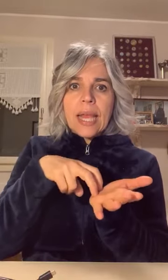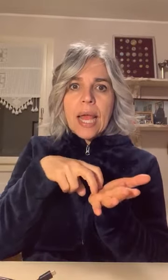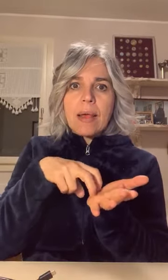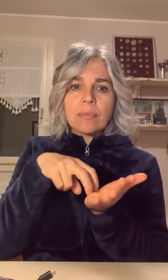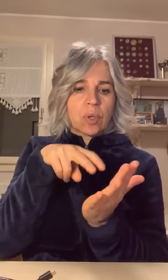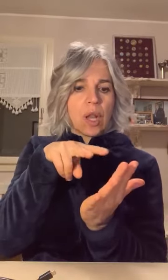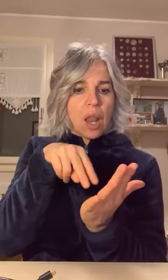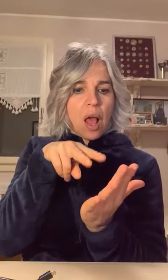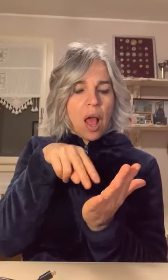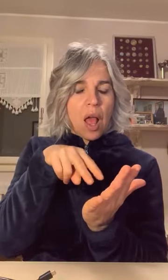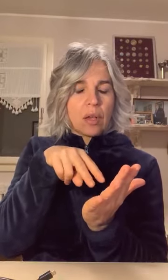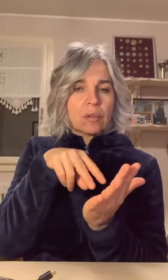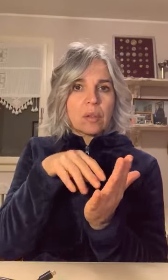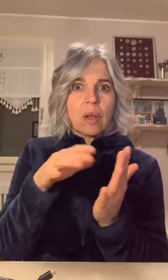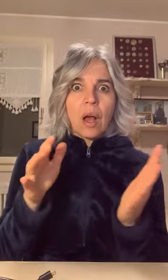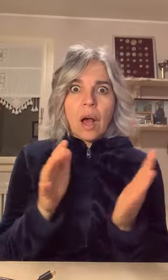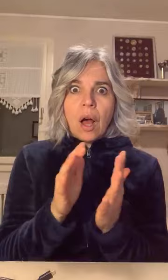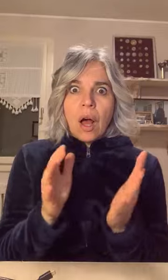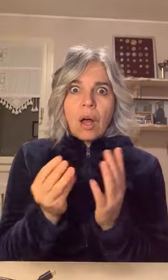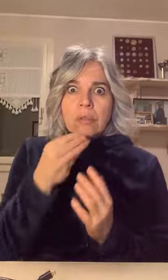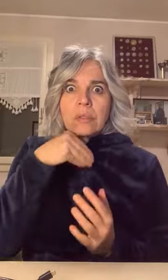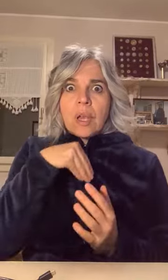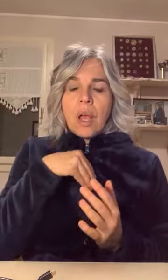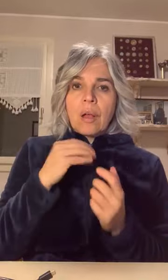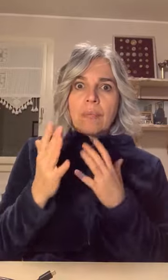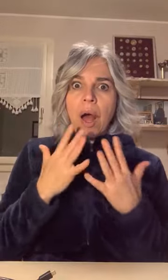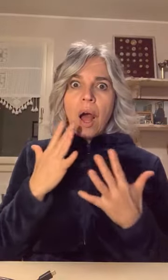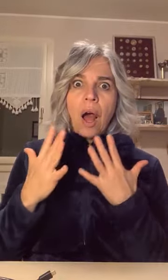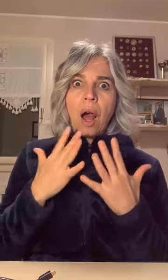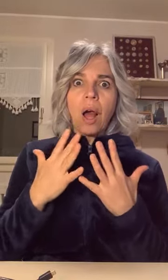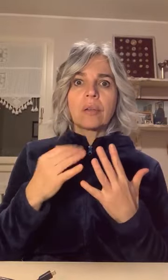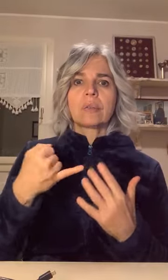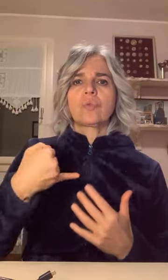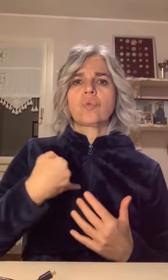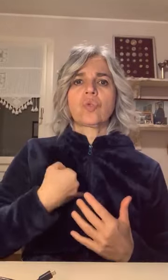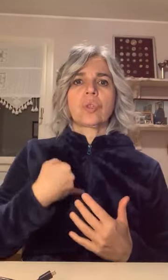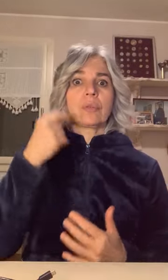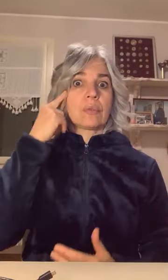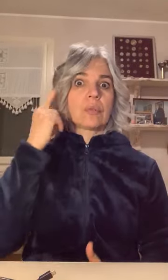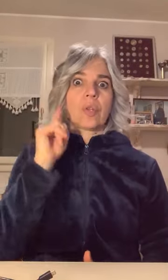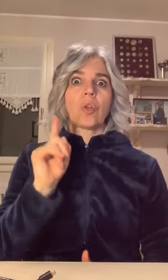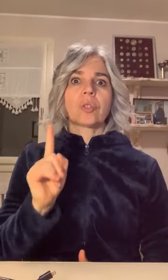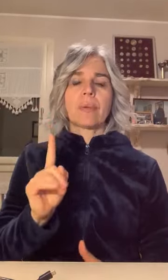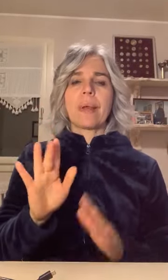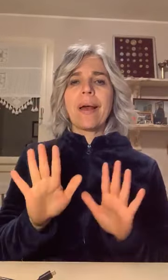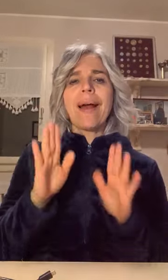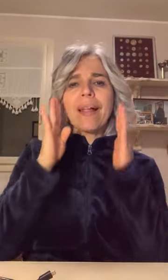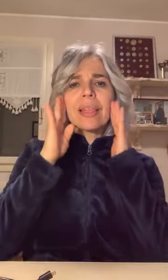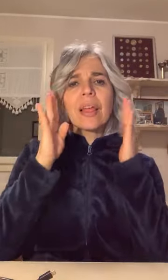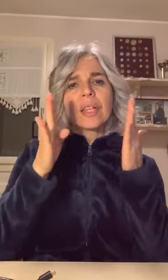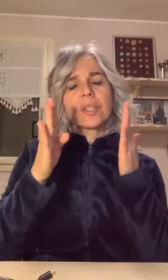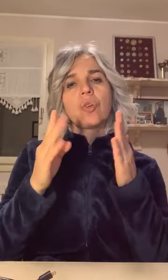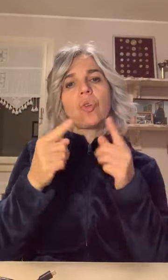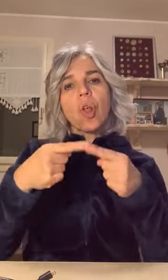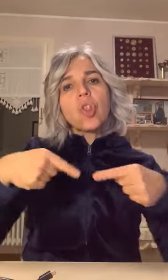stanno vivendo momenti difficili. Sapete, noi di fede evangelica, in modo particolare il